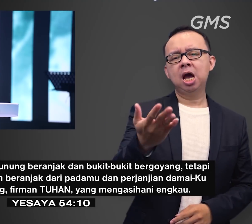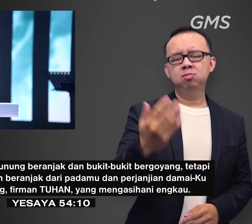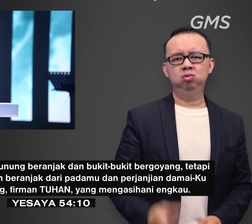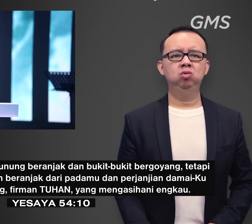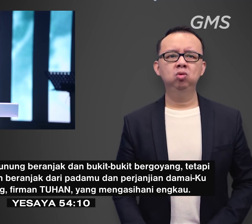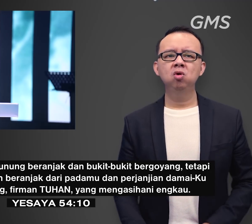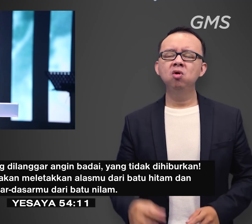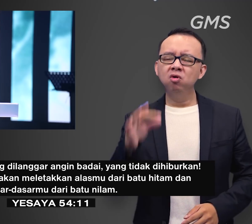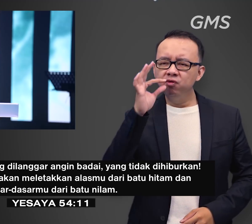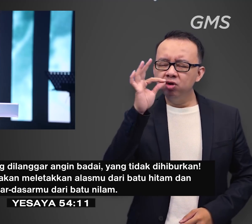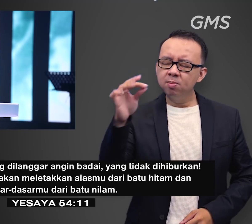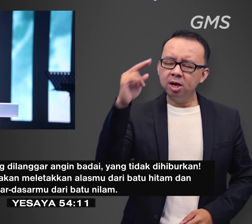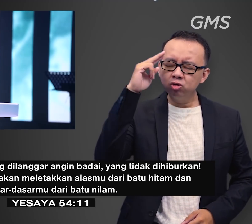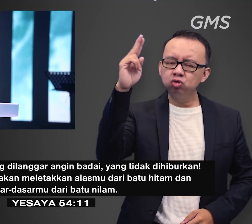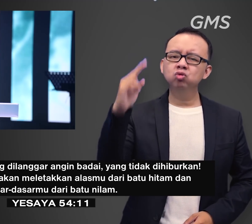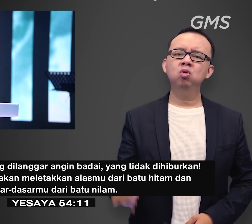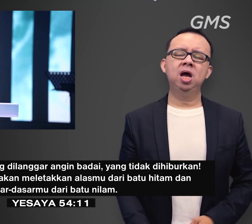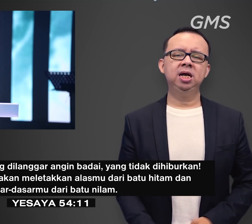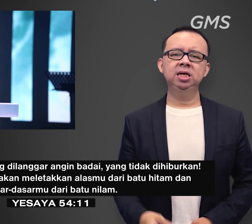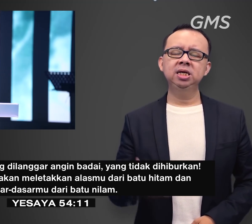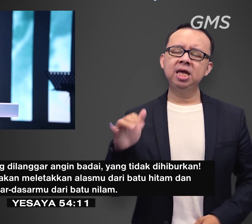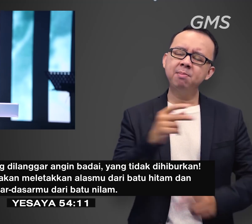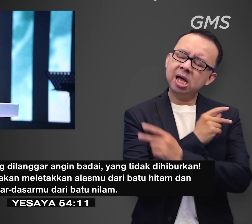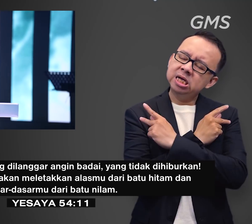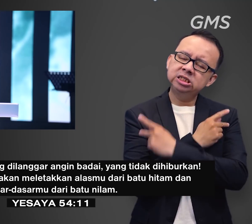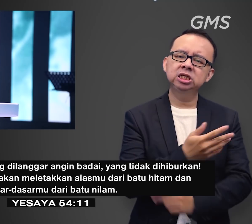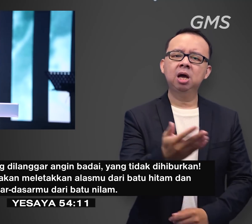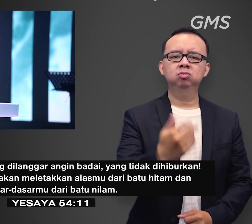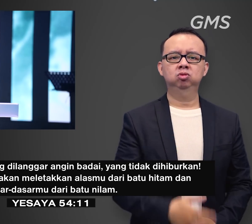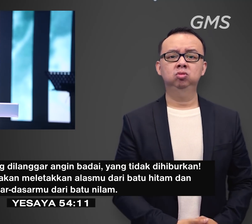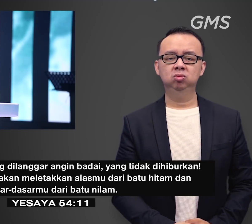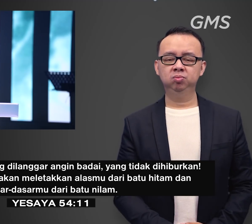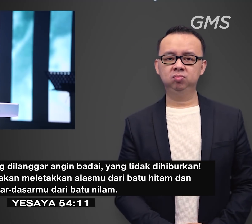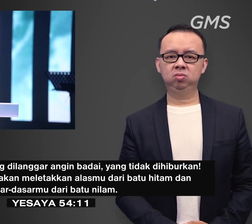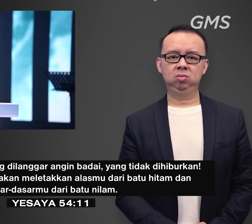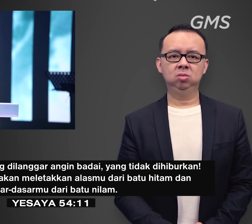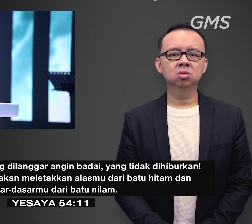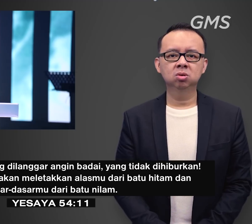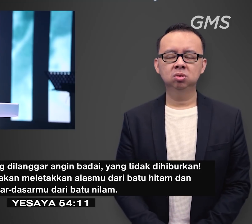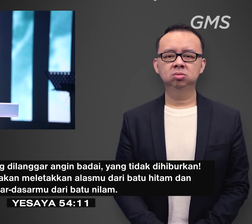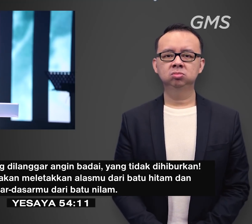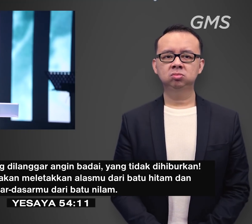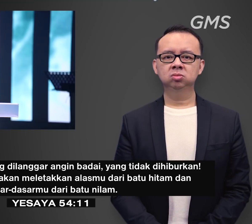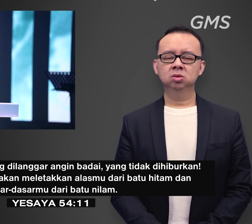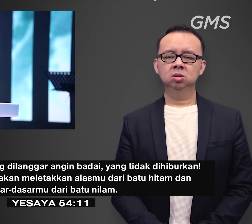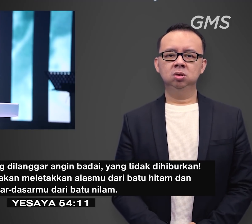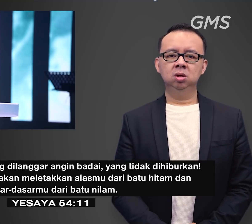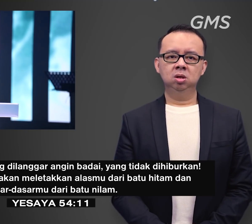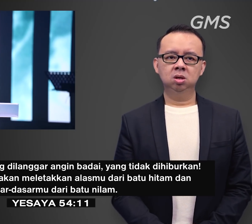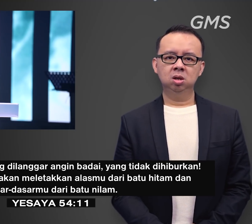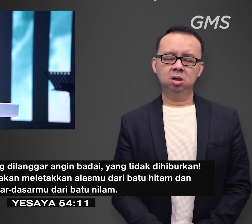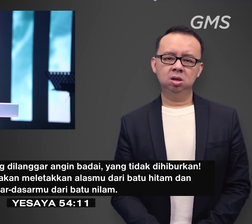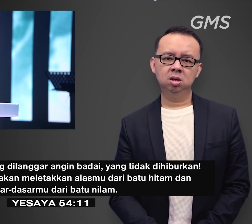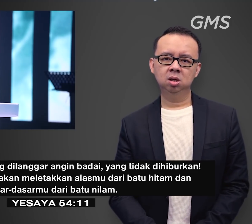yang mengasihani engkau. Hai yang tertindas, yang dilanggar angin badai, yang tidak dihiburkan. Sesungguhnya